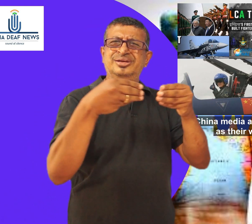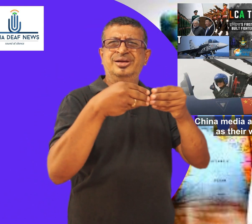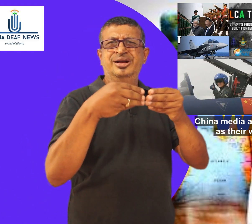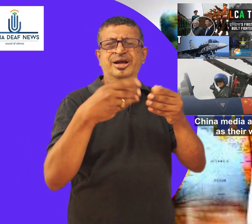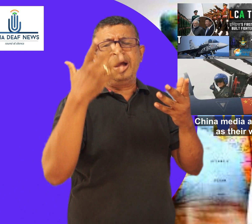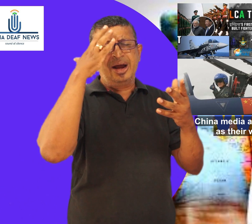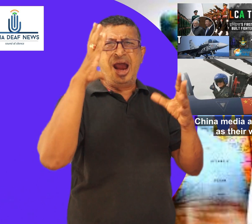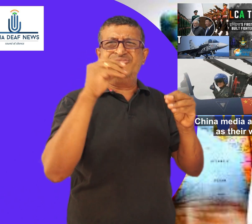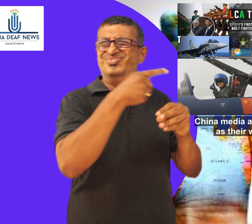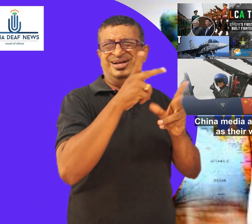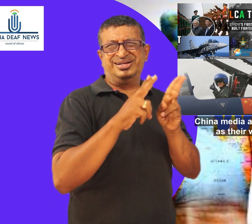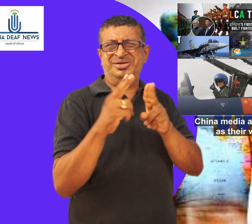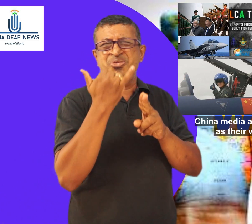खर क्या